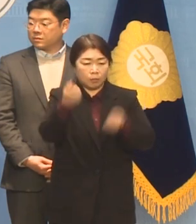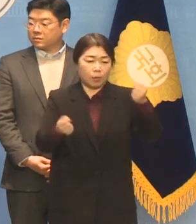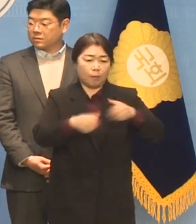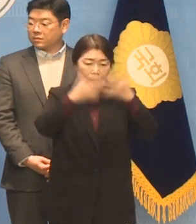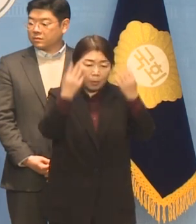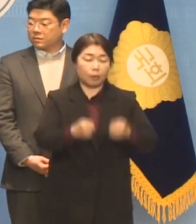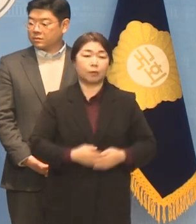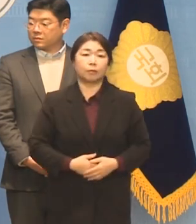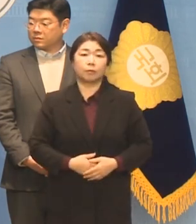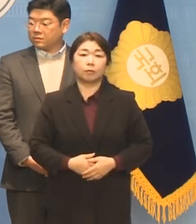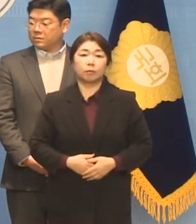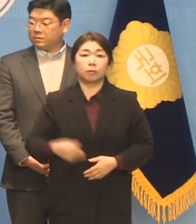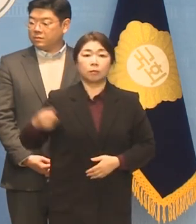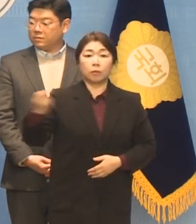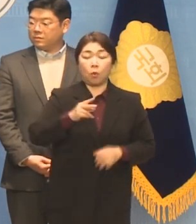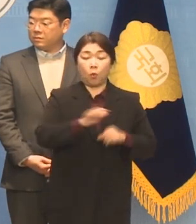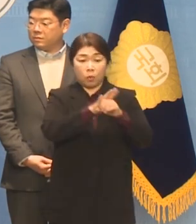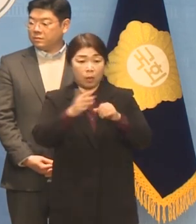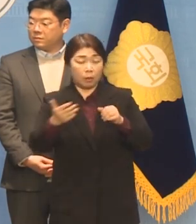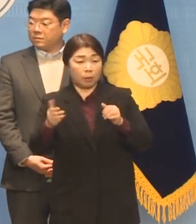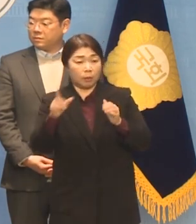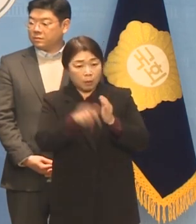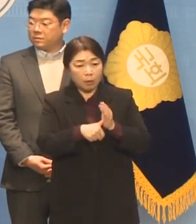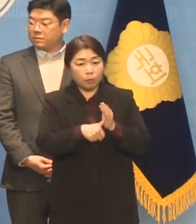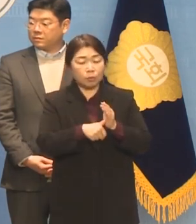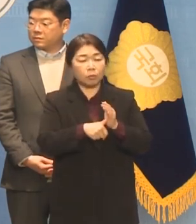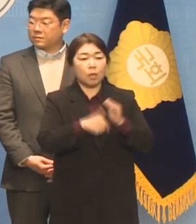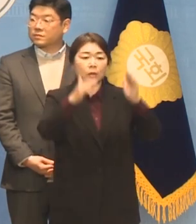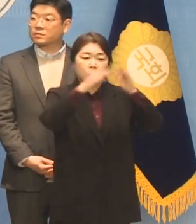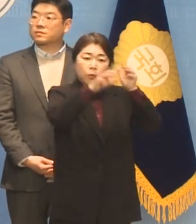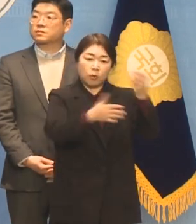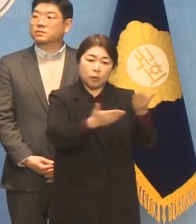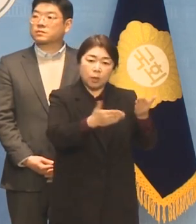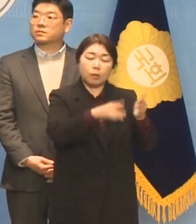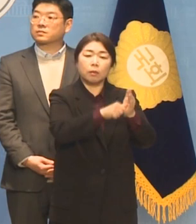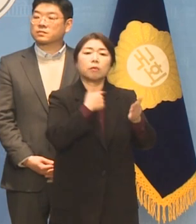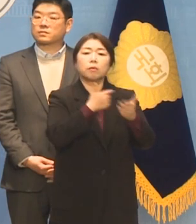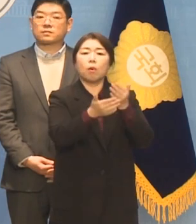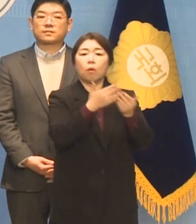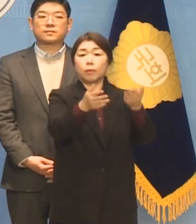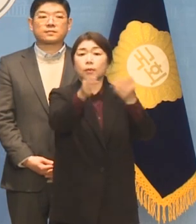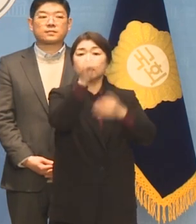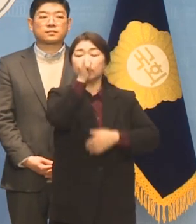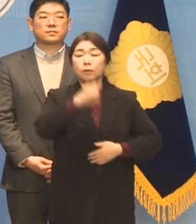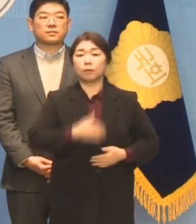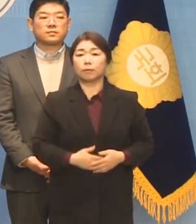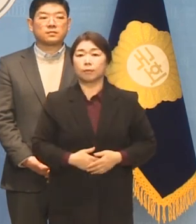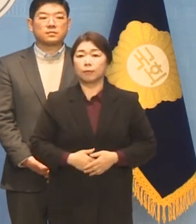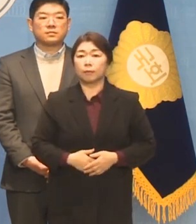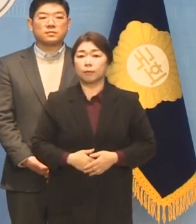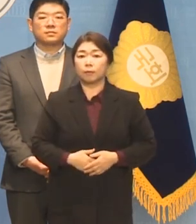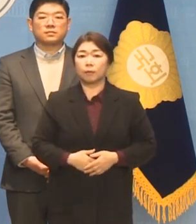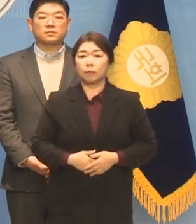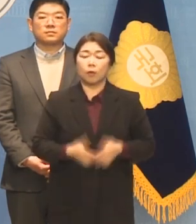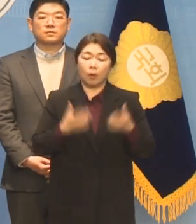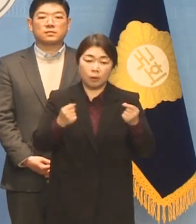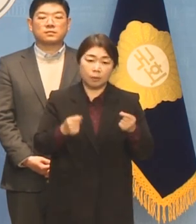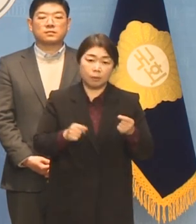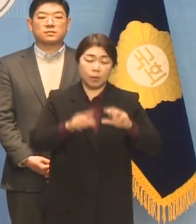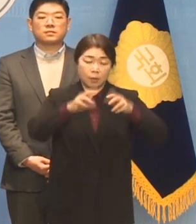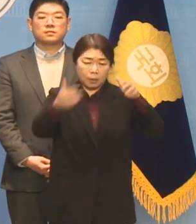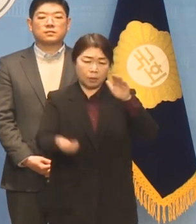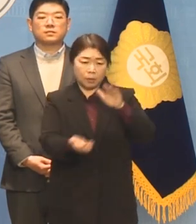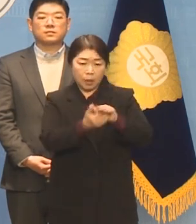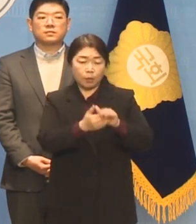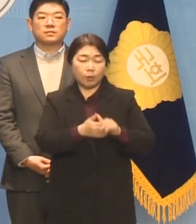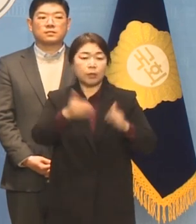가졌습니다. 그리고 코로나 바이러스 대유행 시기에 재택근무 경험도 경험한 바 있습니다. 이렇듯 우리는 세계